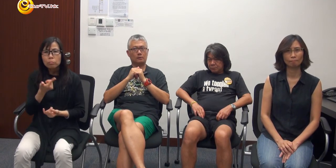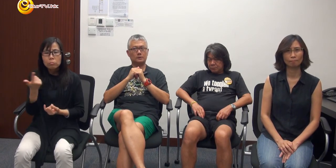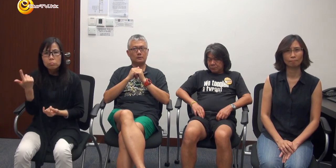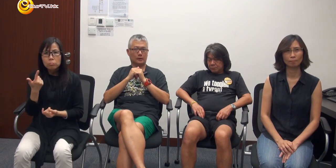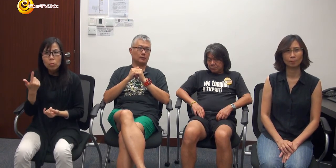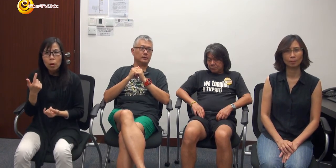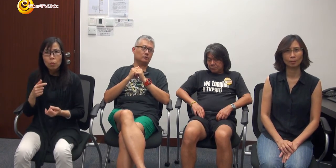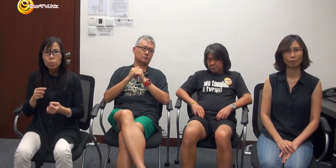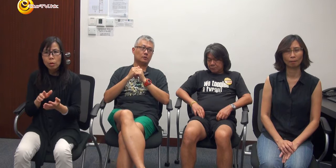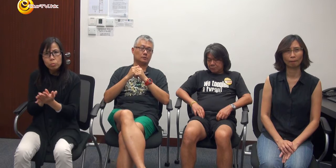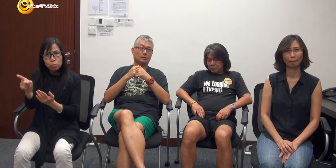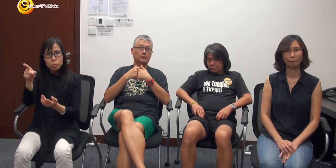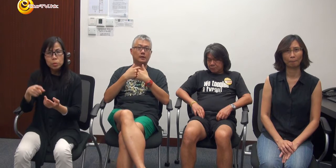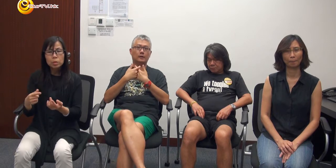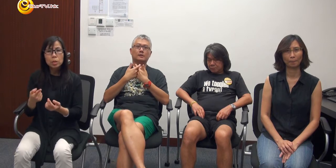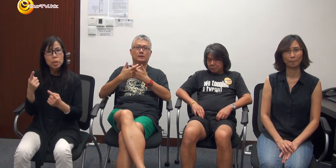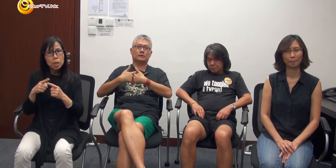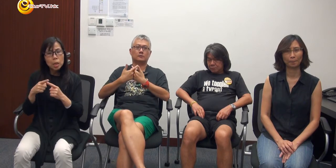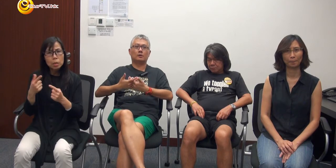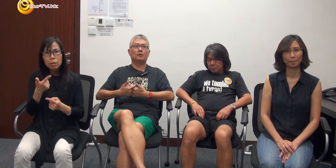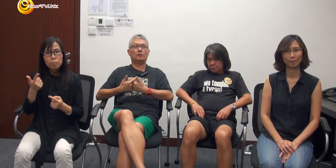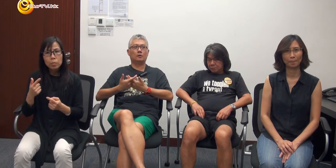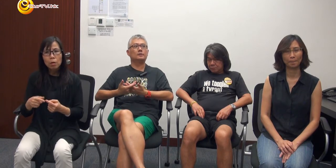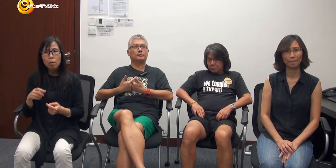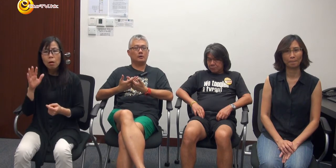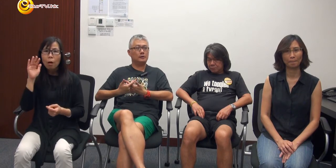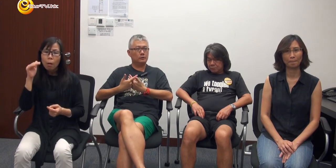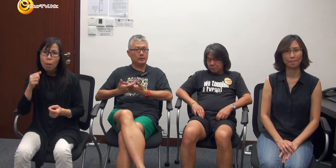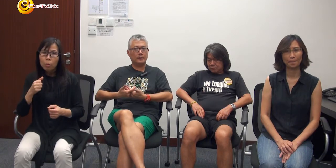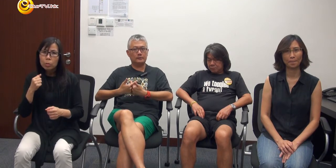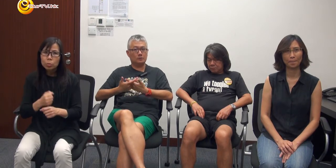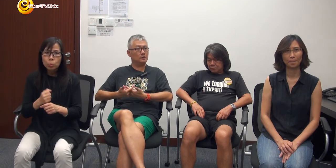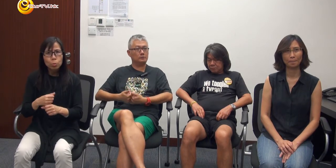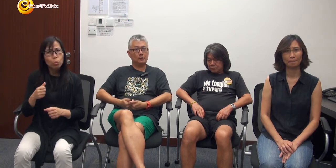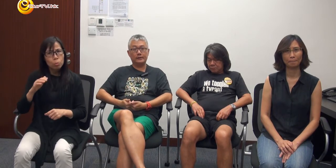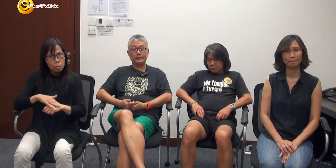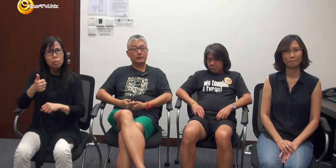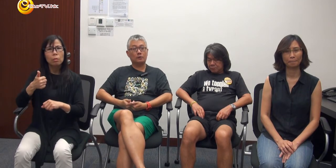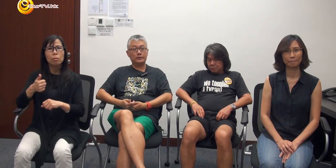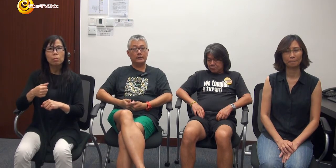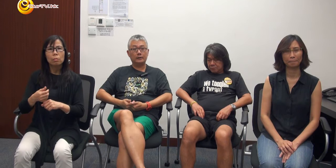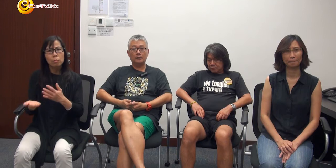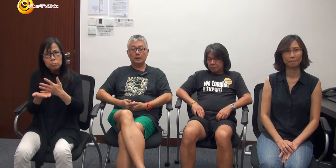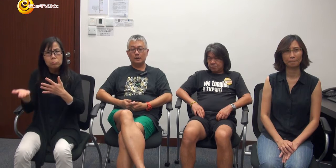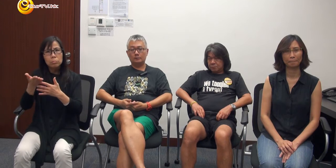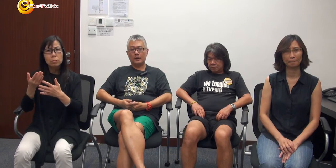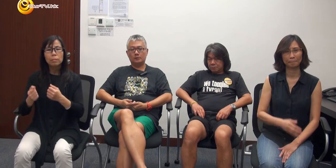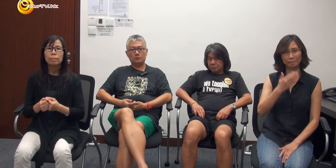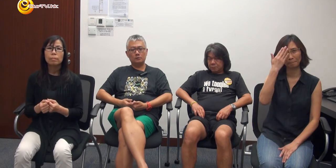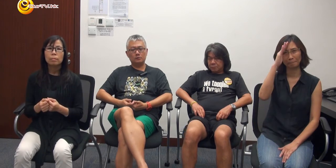覺得其實可以再做得好一點又或者其實個能量的累積、啊、資源的累積可以更加多一點、嗯、但是我都覺